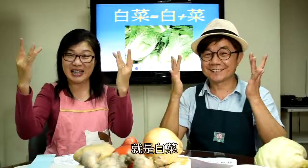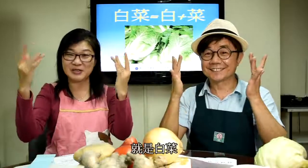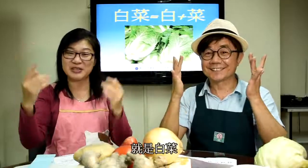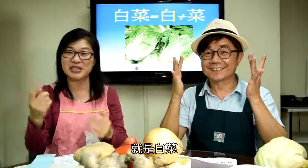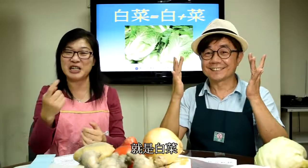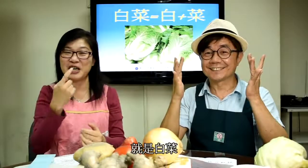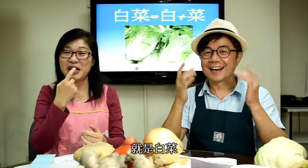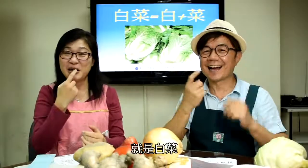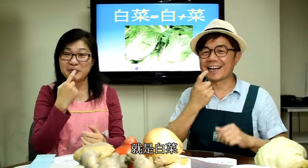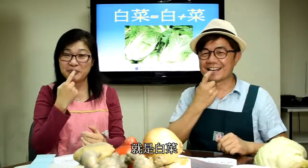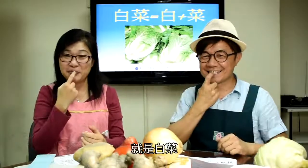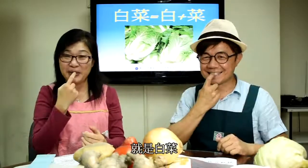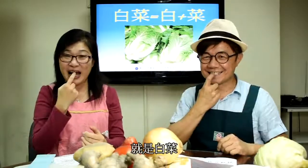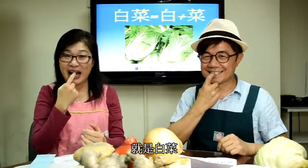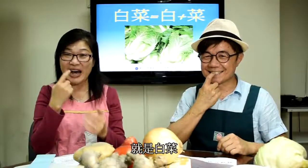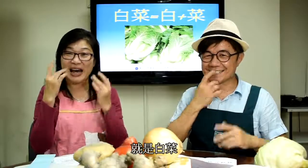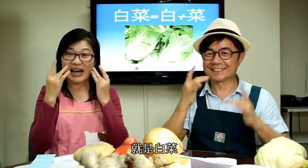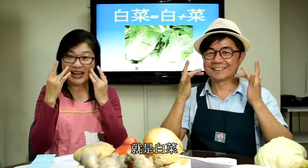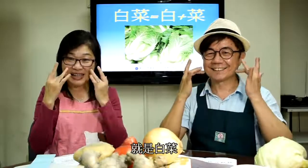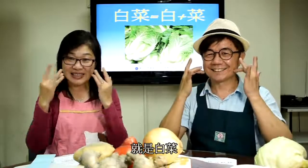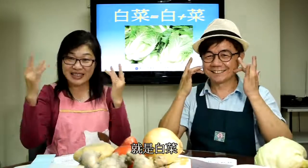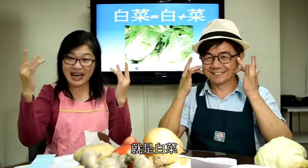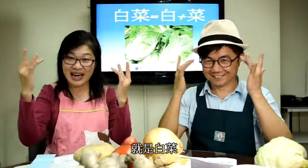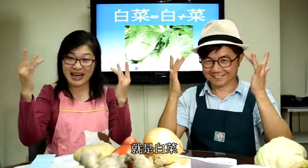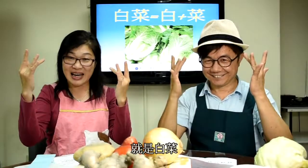是白菜，